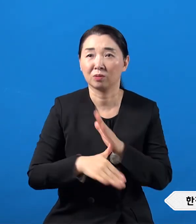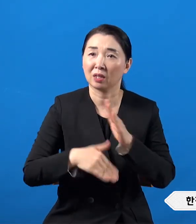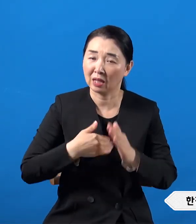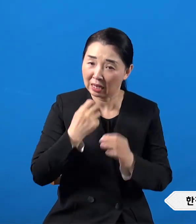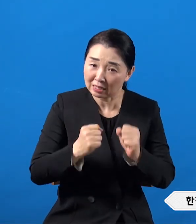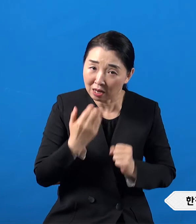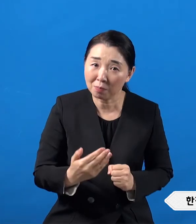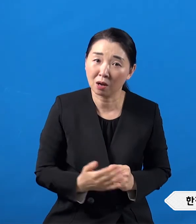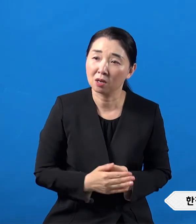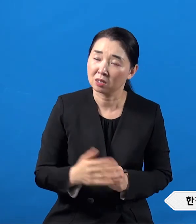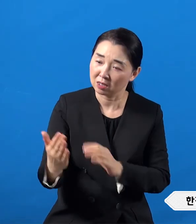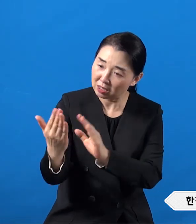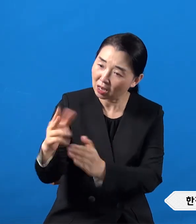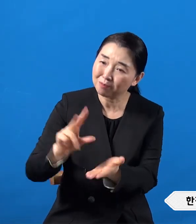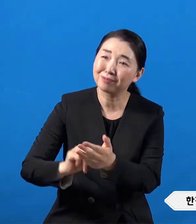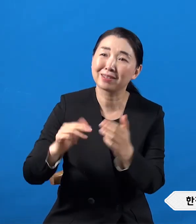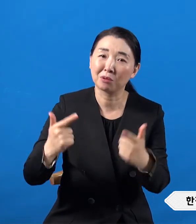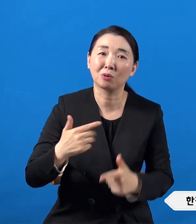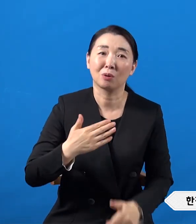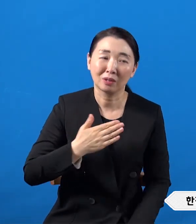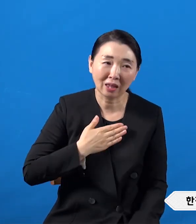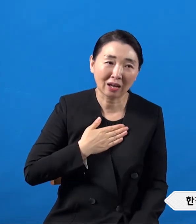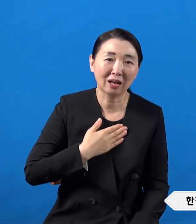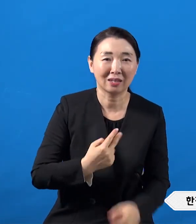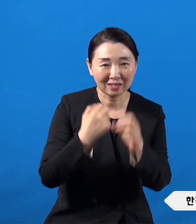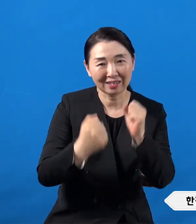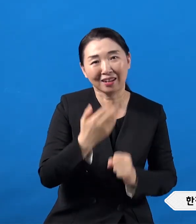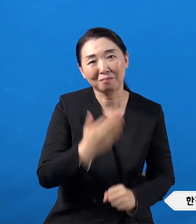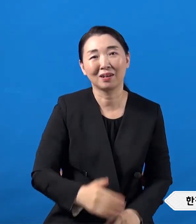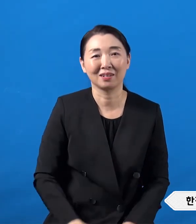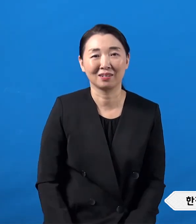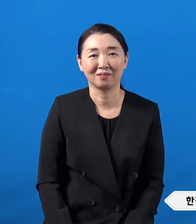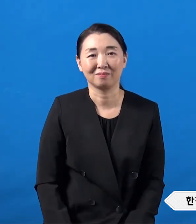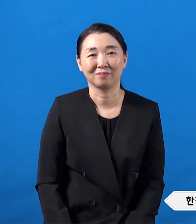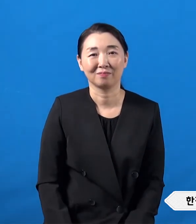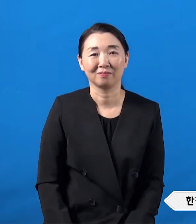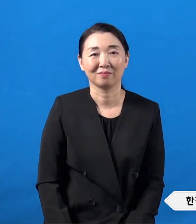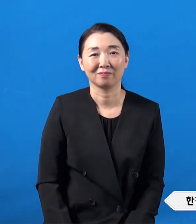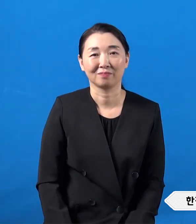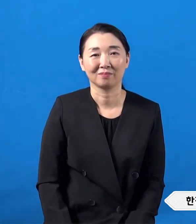그 사람이 문제가 아니고 그래야 내가 살 수 있어요.